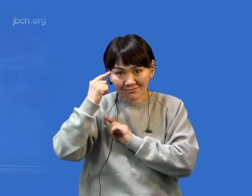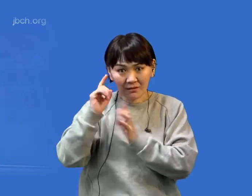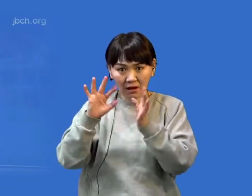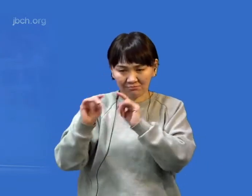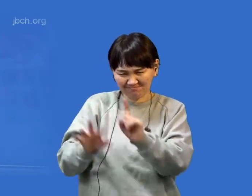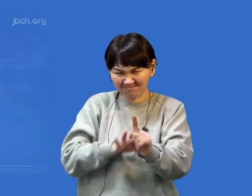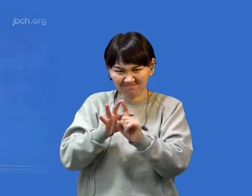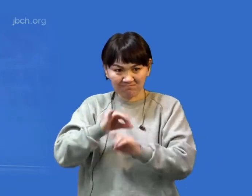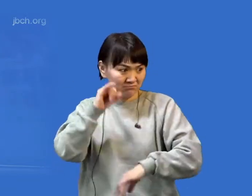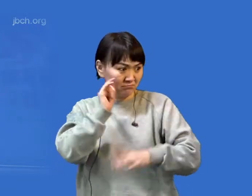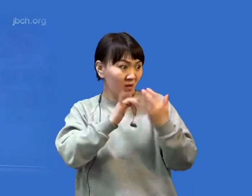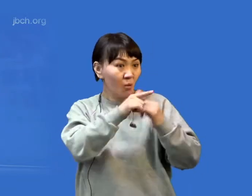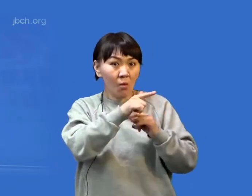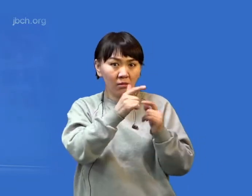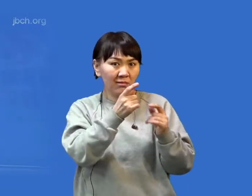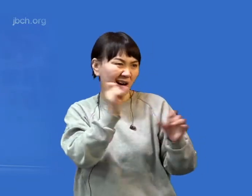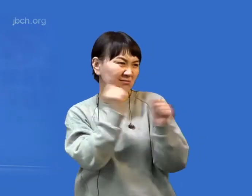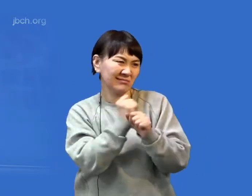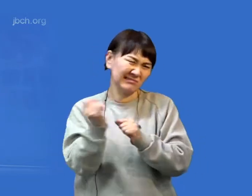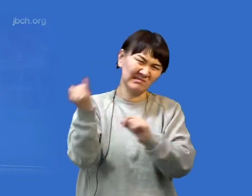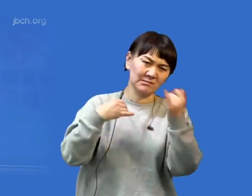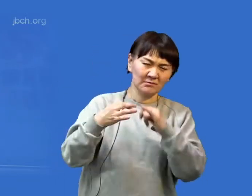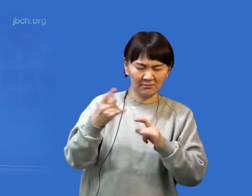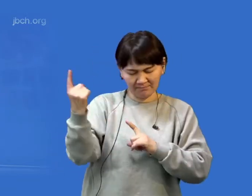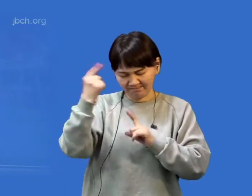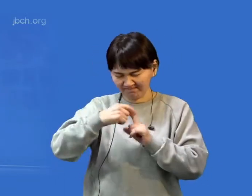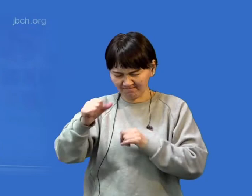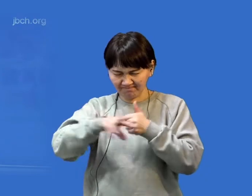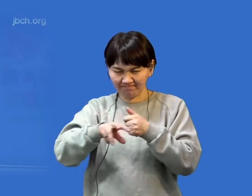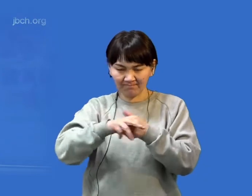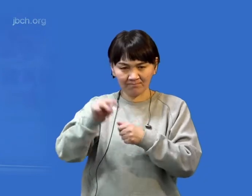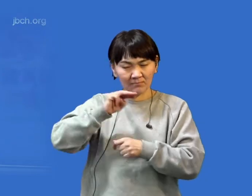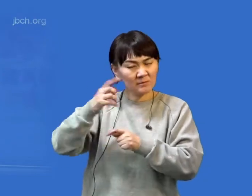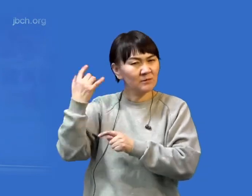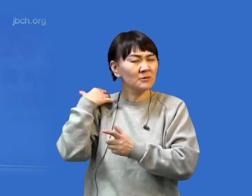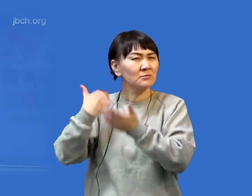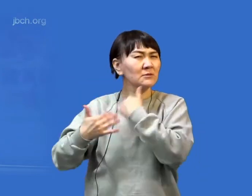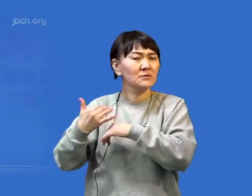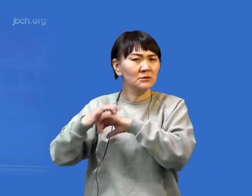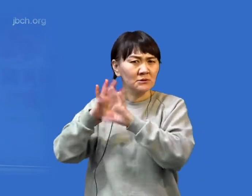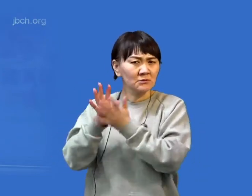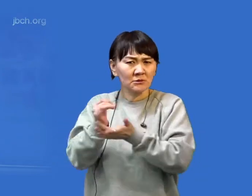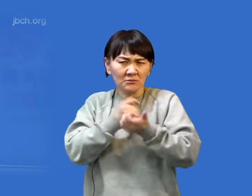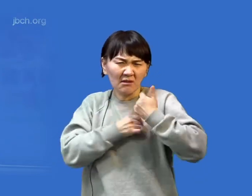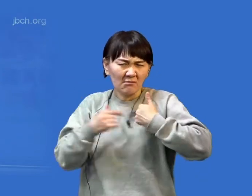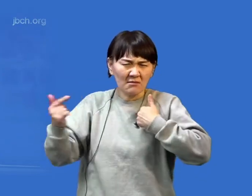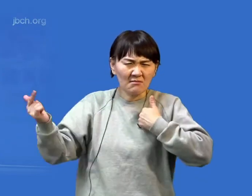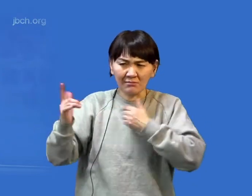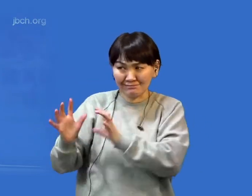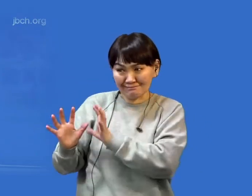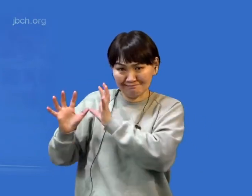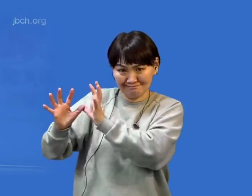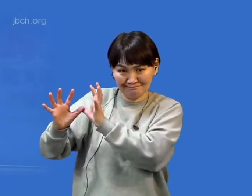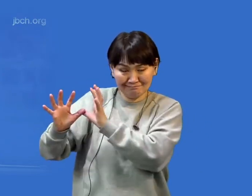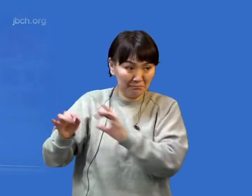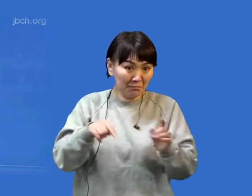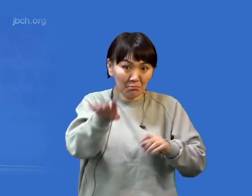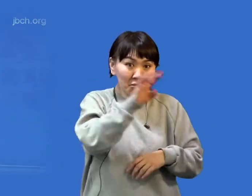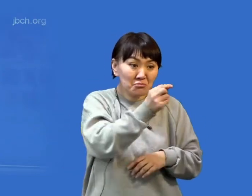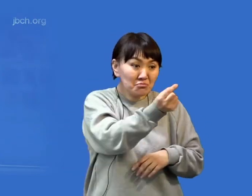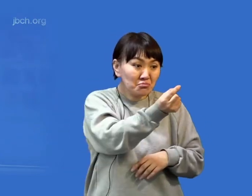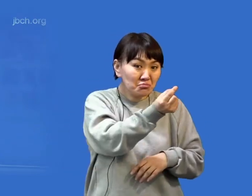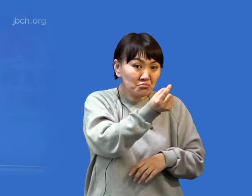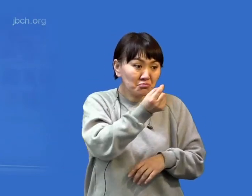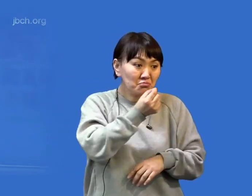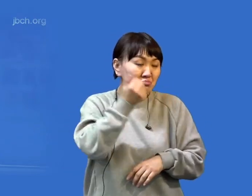ямар их зам зүдэрч, хавчлахад орч, зомж зүдэрсэн бэлээ дээ. Гэхдээ түүнтэй харьцуулахад бид өхөн бол тэндүү